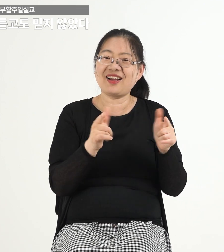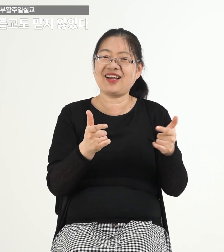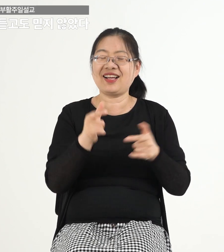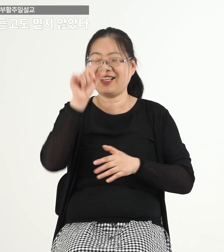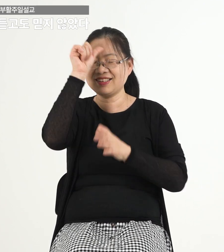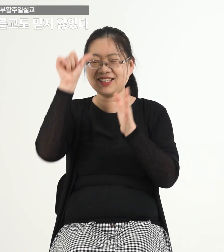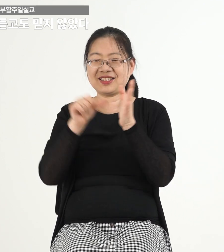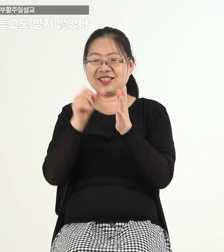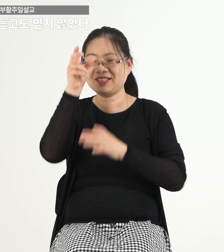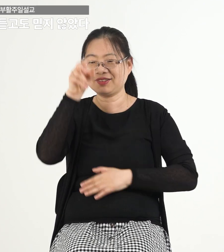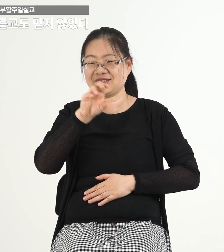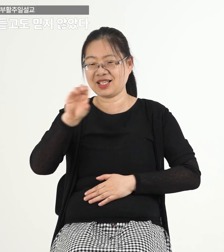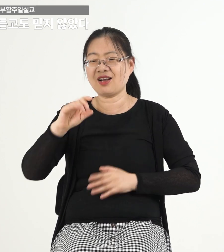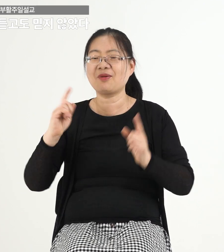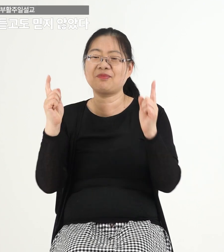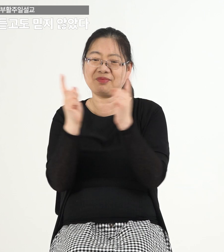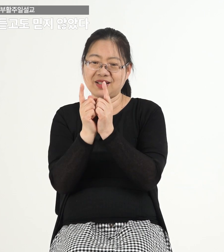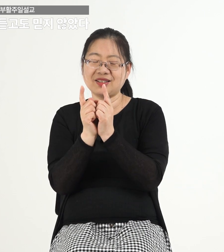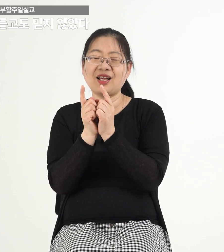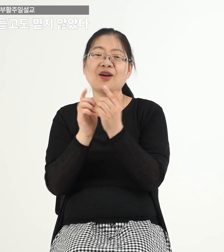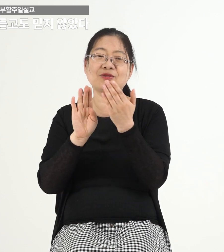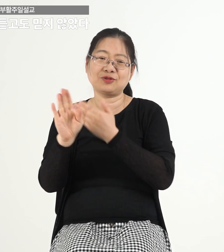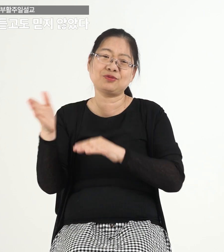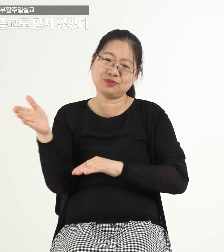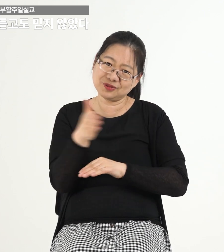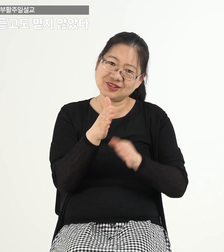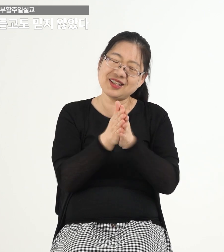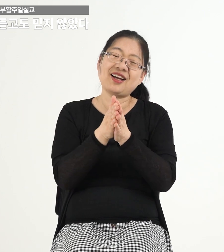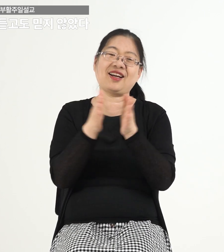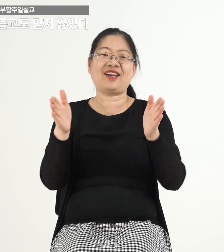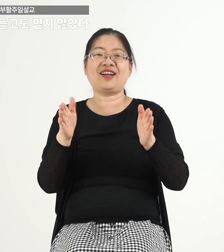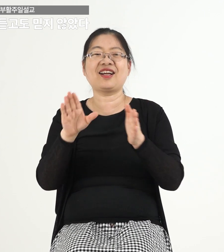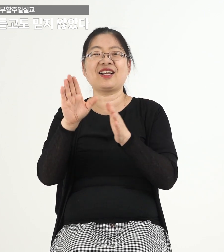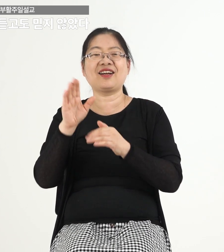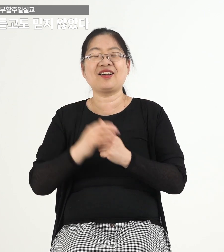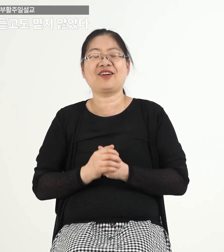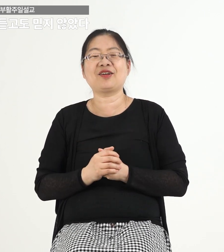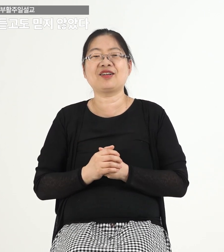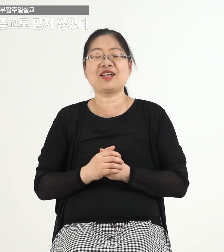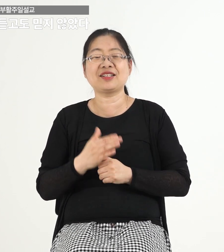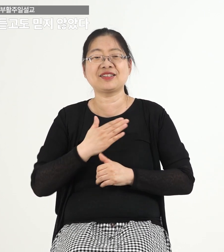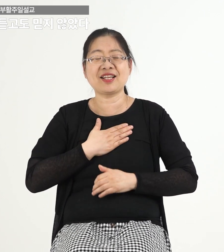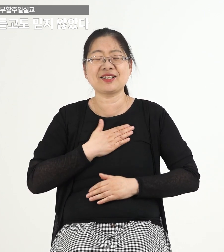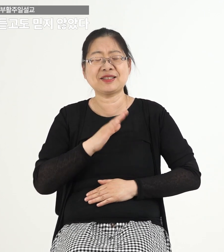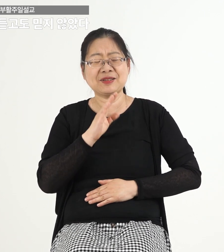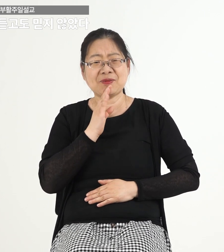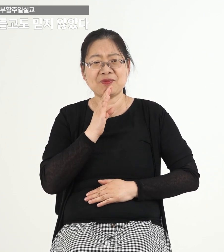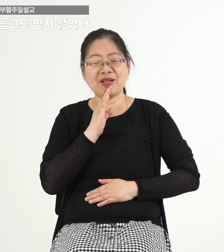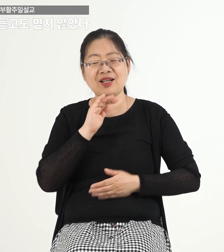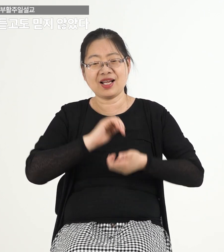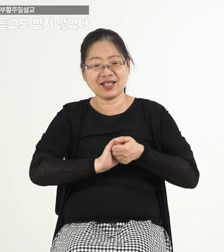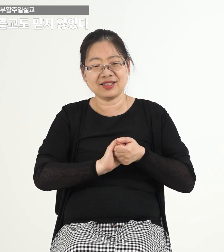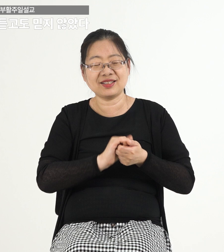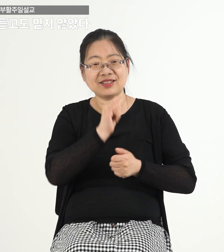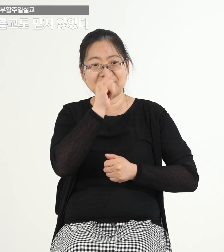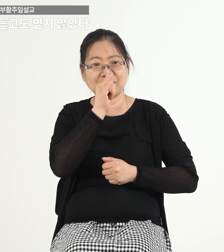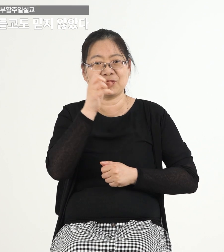인생은 십자가를 만나야 돼요. 그래야 내가 얼마나 유한한